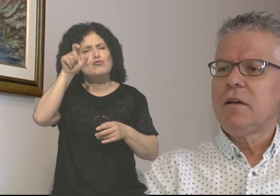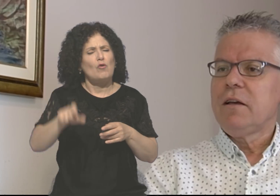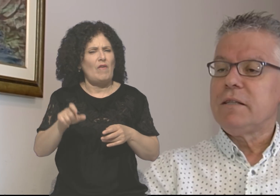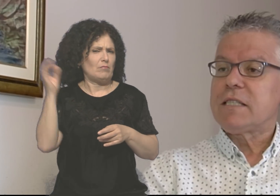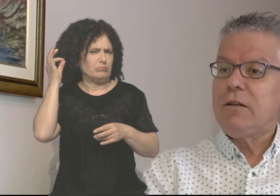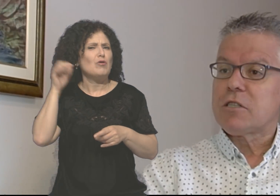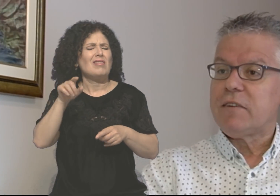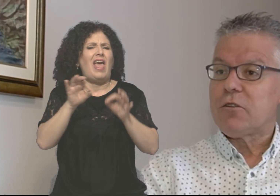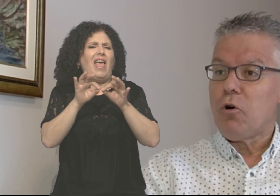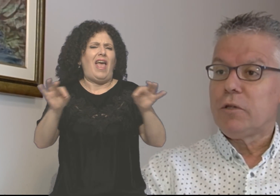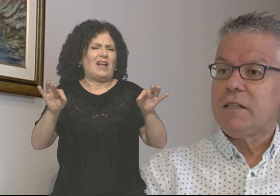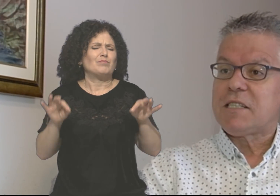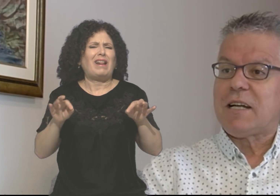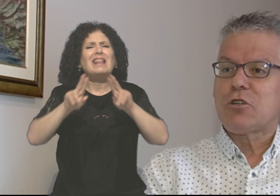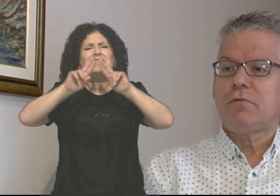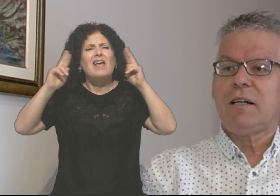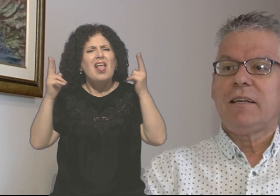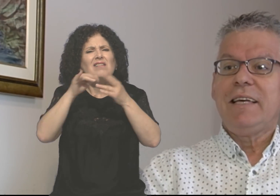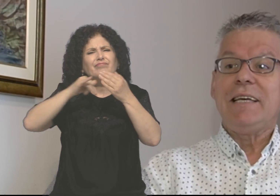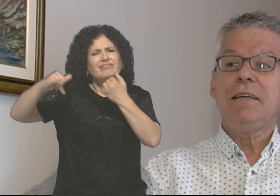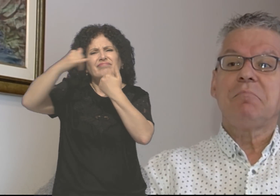буквално низ целиот свет одел,